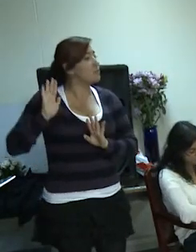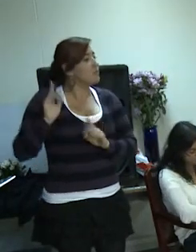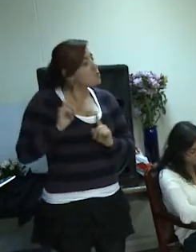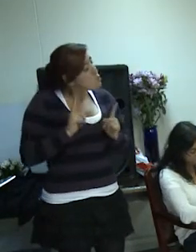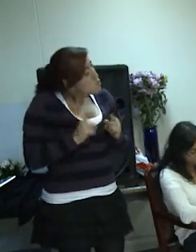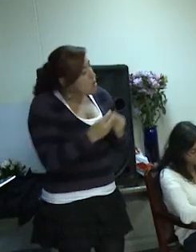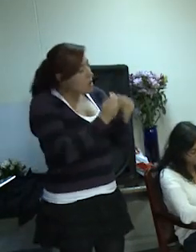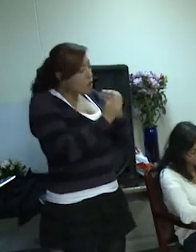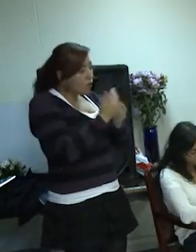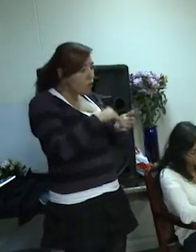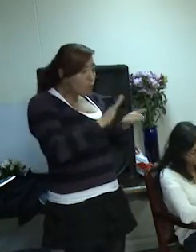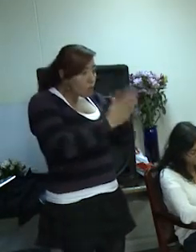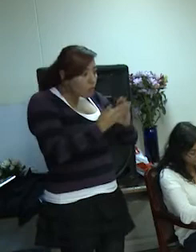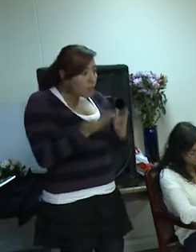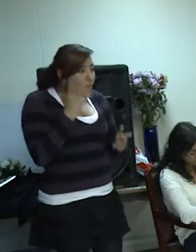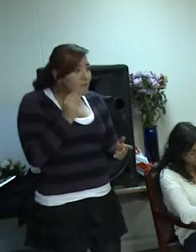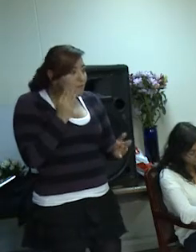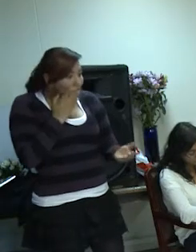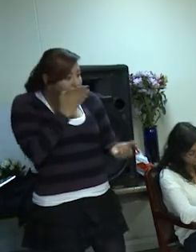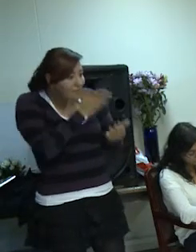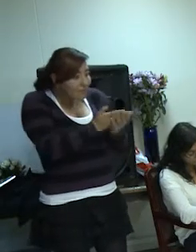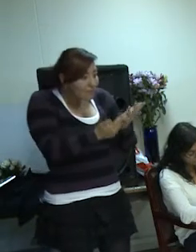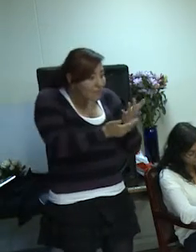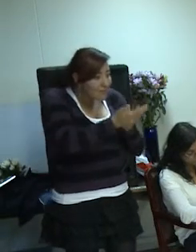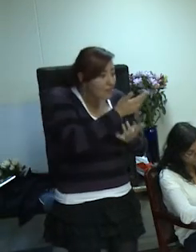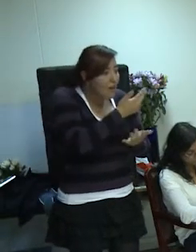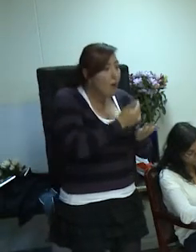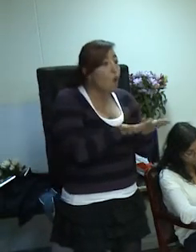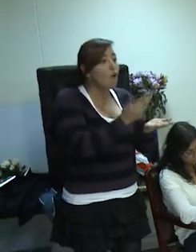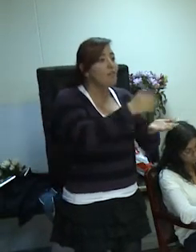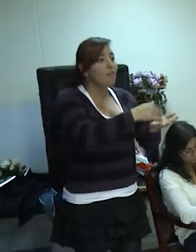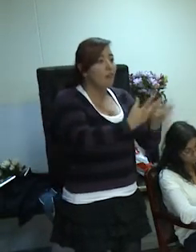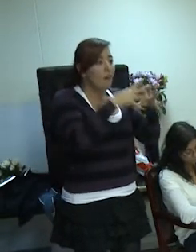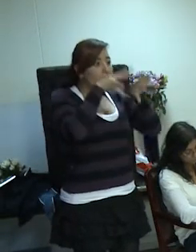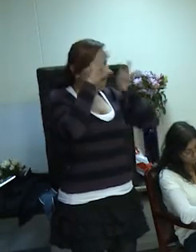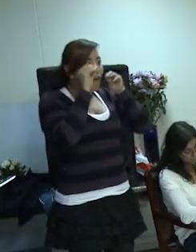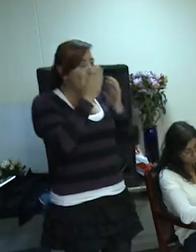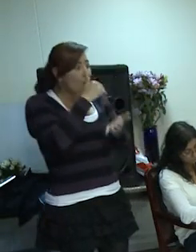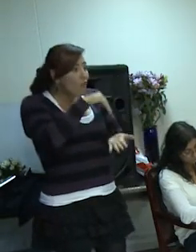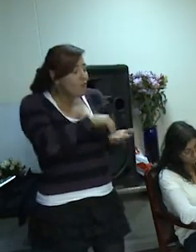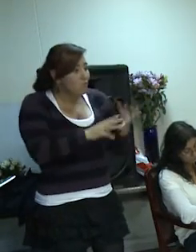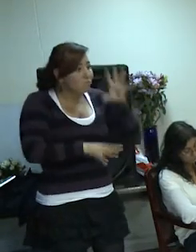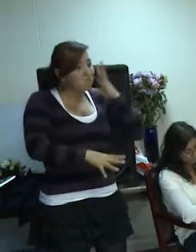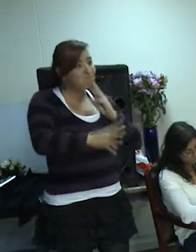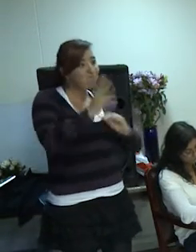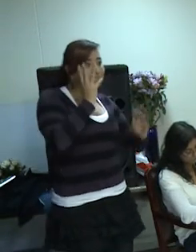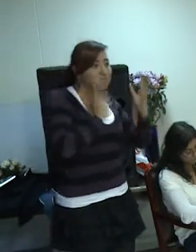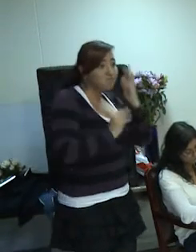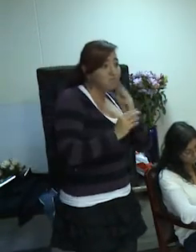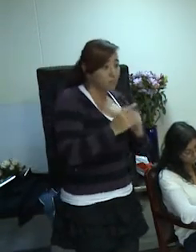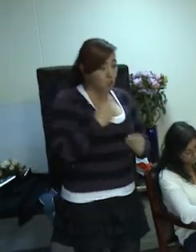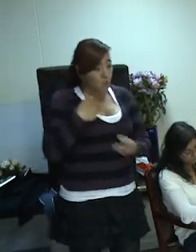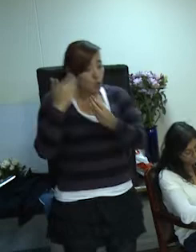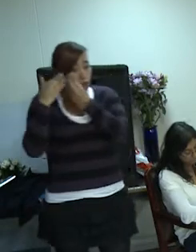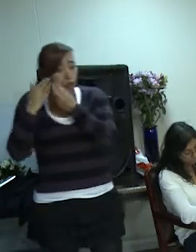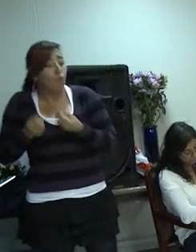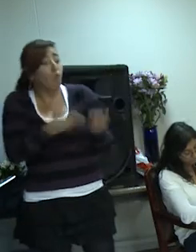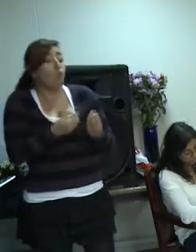permanentemente de las comunidades es una condición para poder trabajar con las comunidades. Nosotros no vamos a llevar saberes, vamos